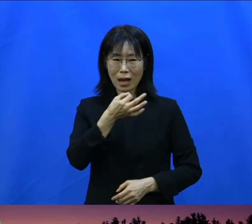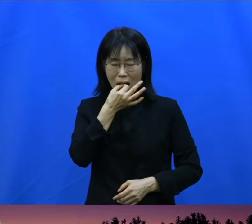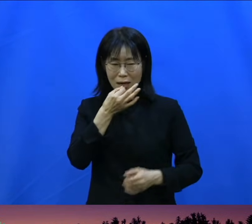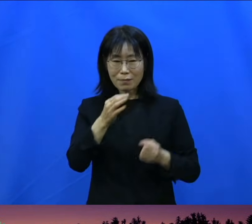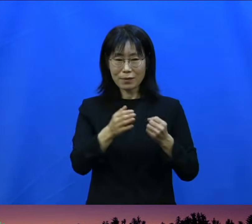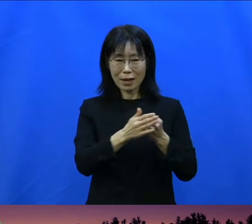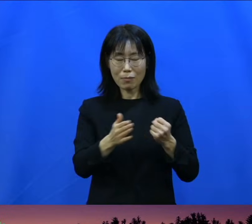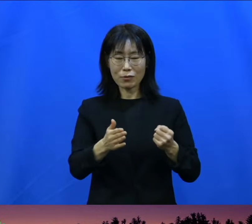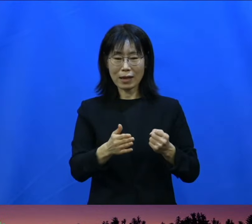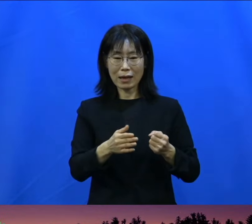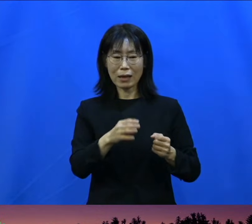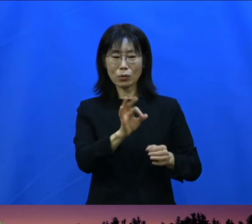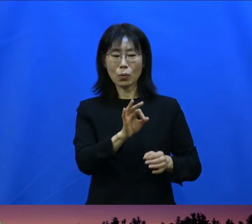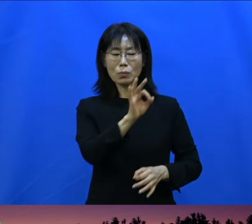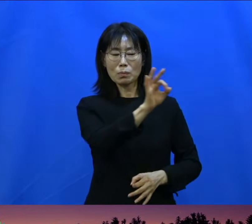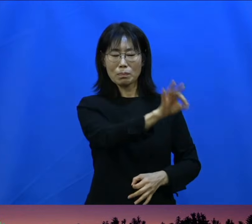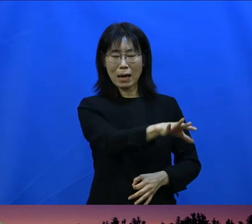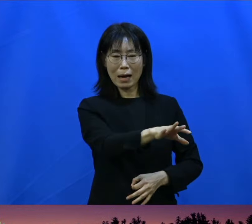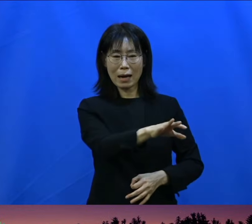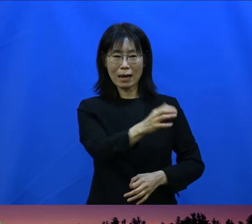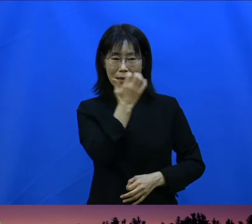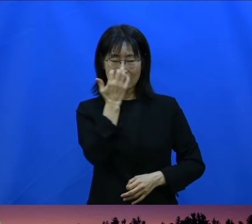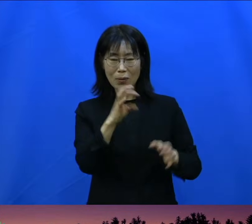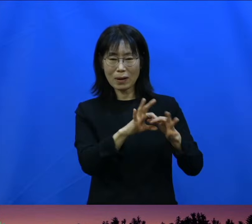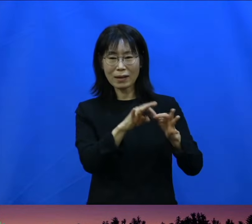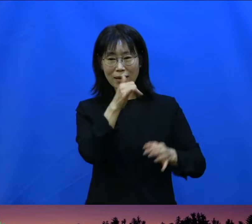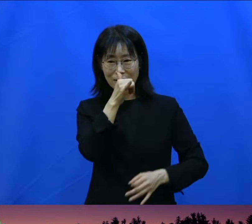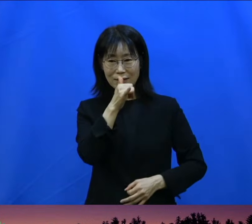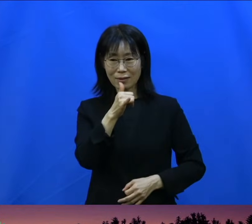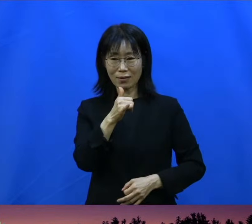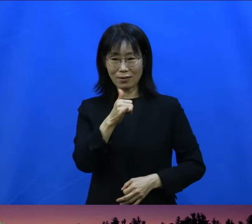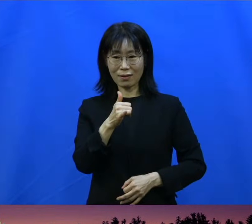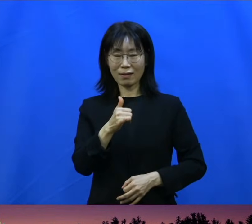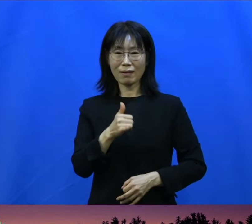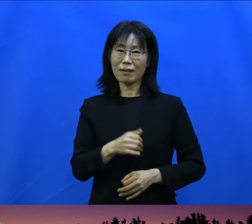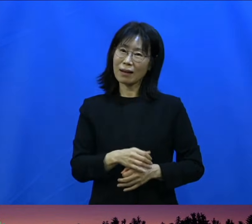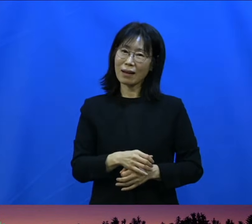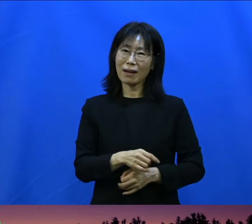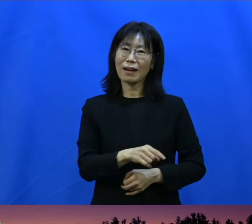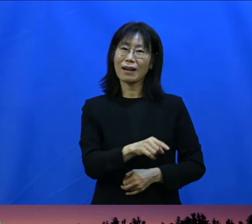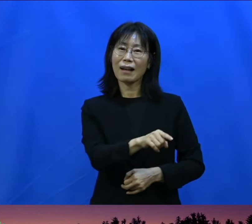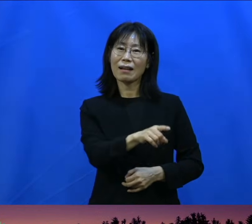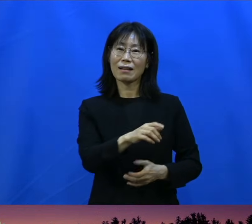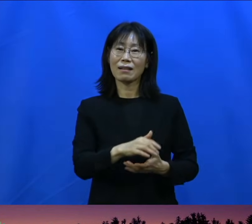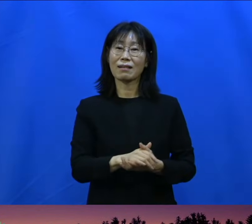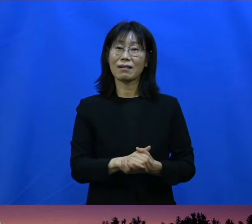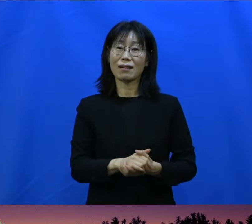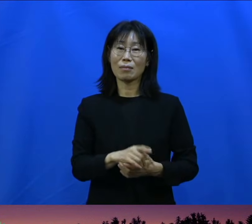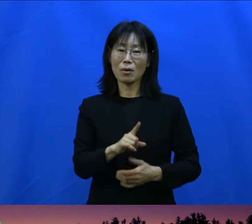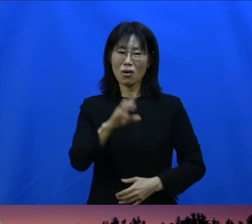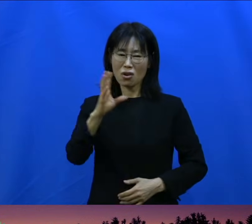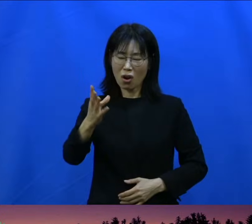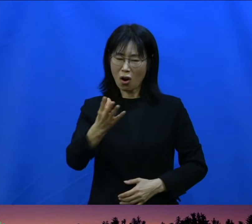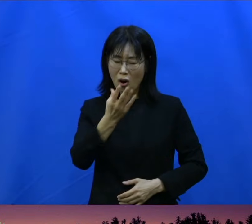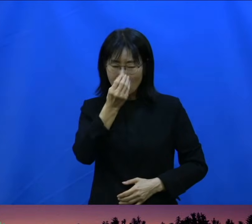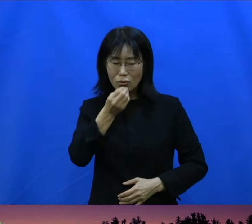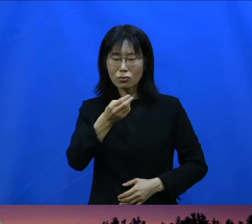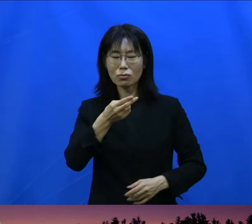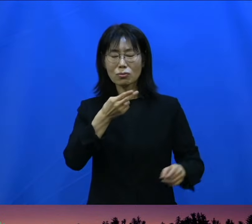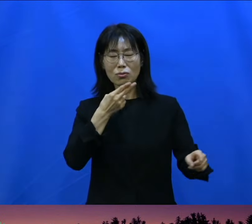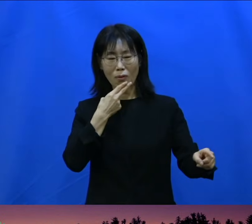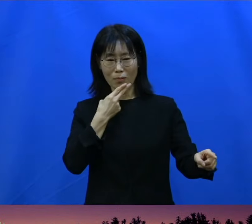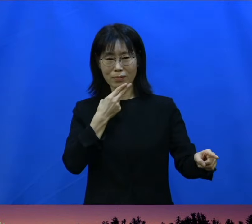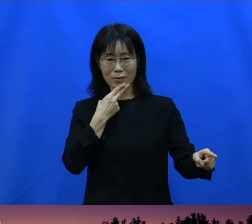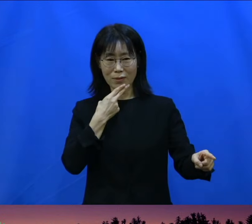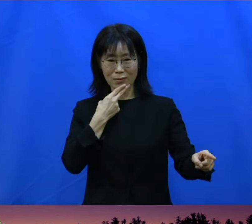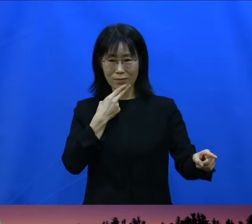그죠? 그런 걸로 산업화시키고 그것을 상품화 시켜버리고, 이게 뭐예요? 이게 거룩을 잃어버린 시대 속에